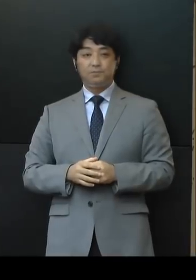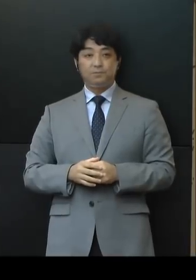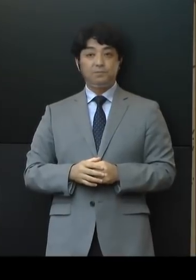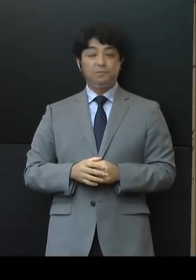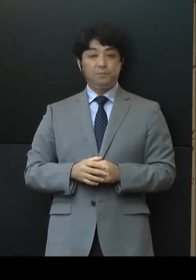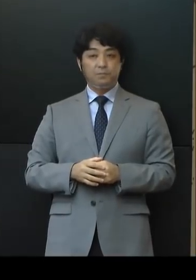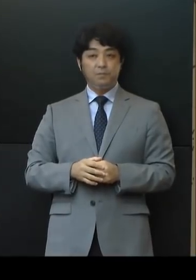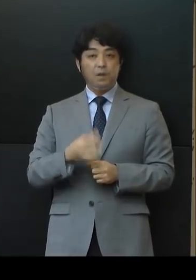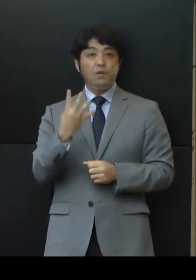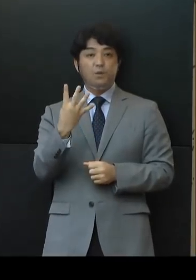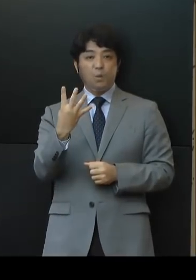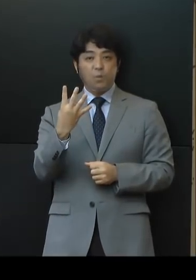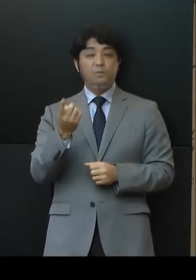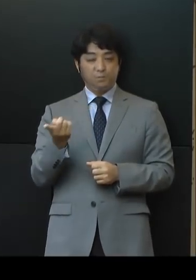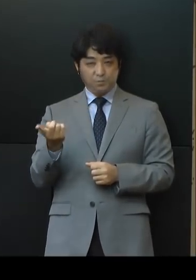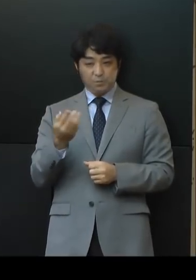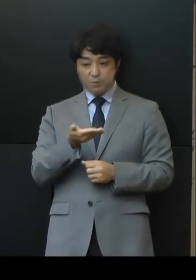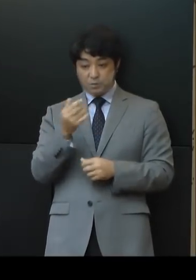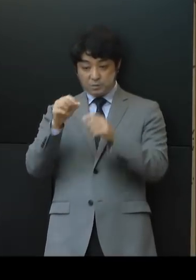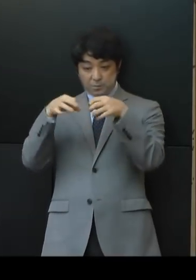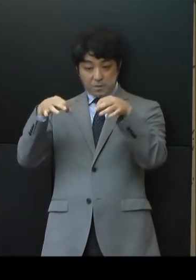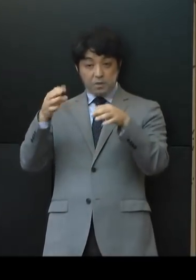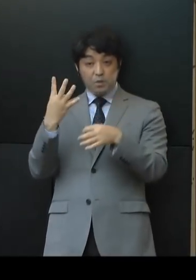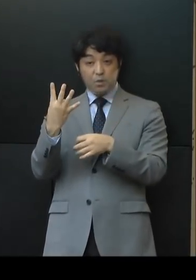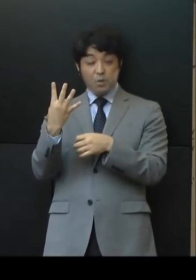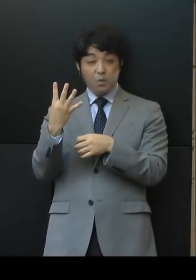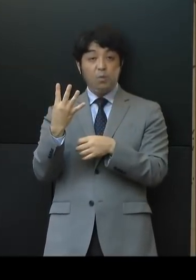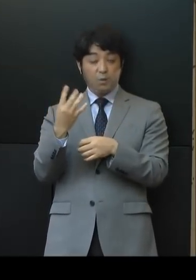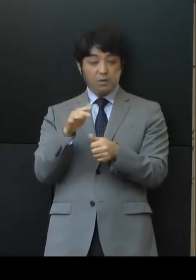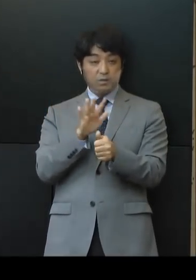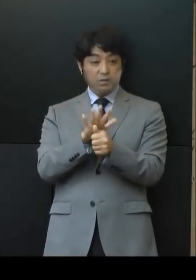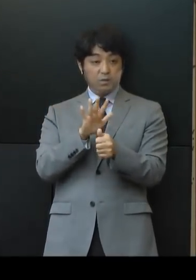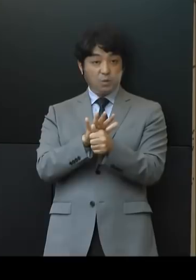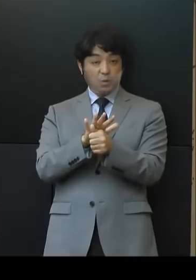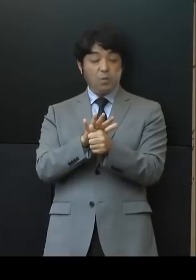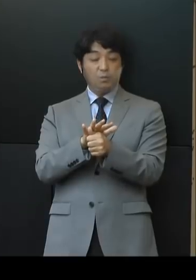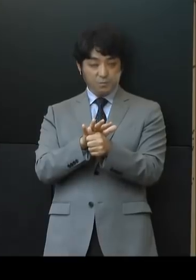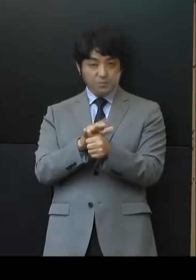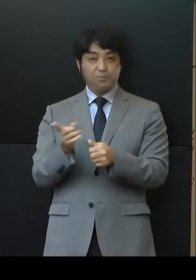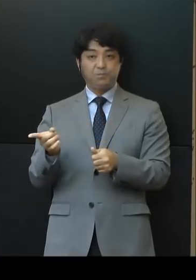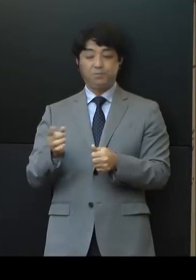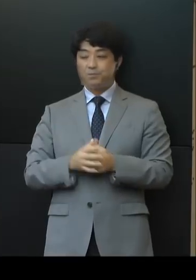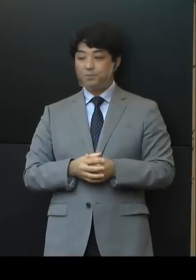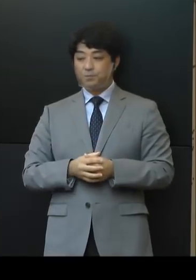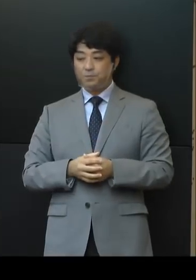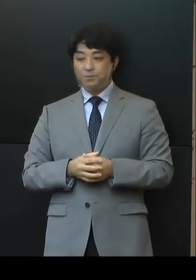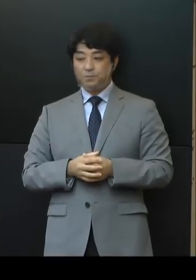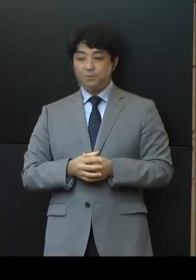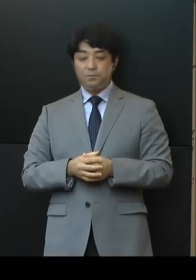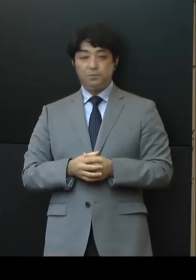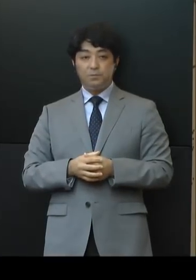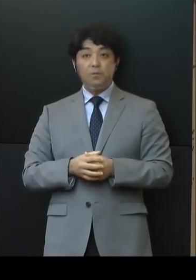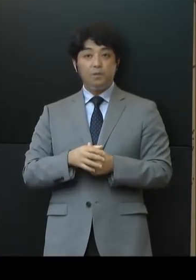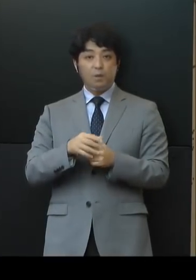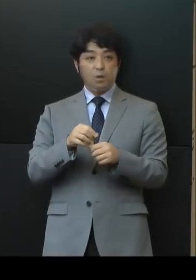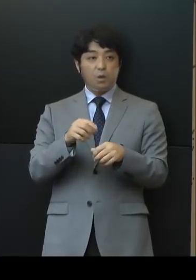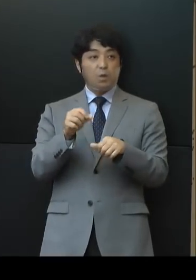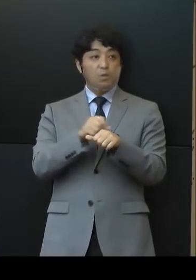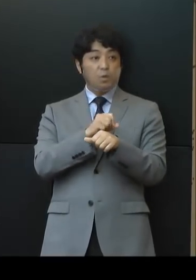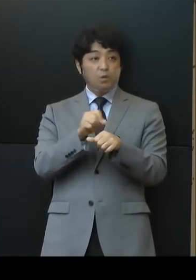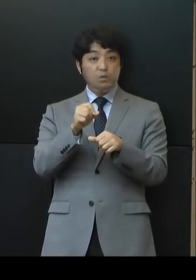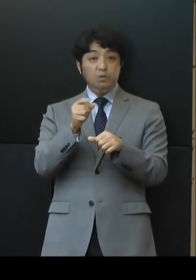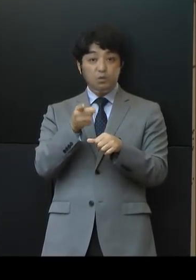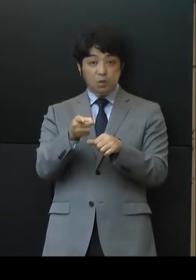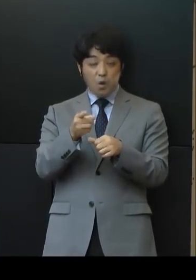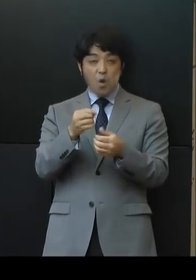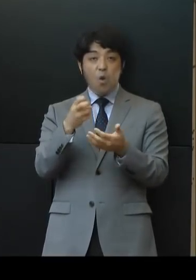4ですね、基本的に使用停止を要請する施設、まずそれの 1点目ですけれども、特措法による協力要